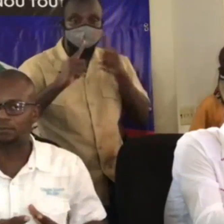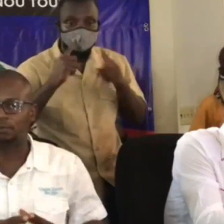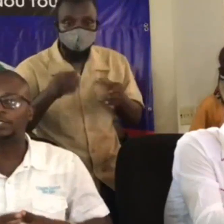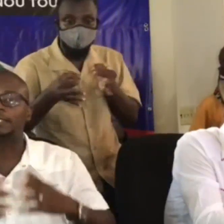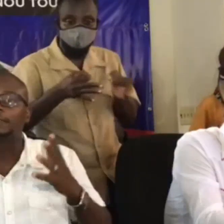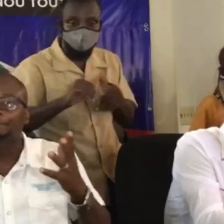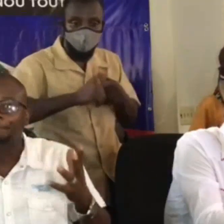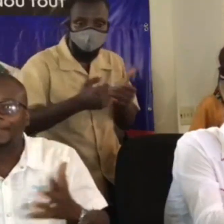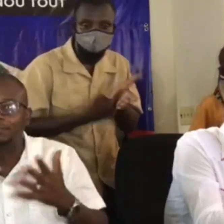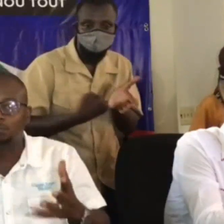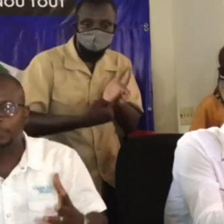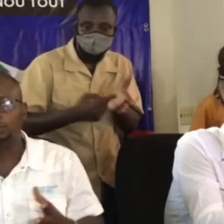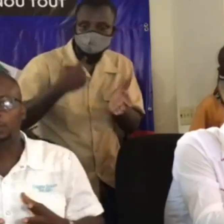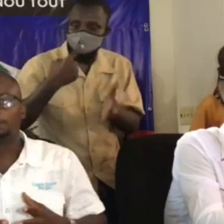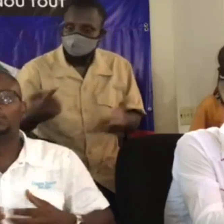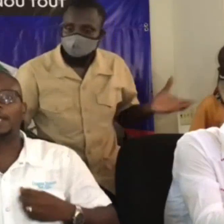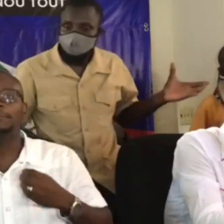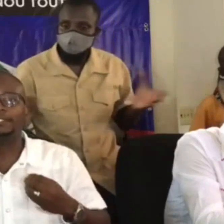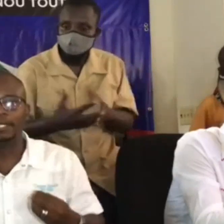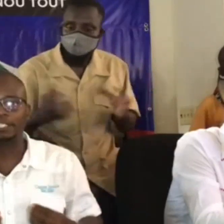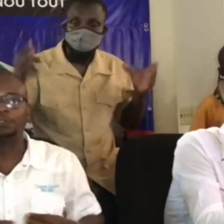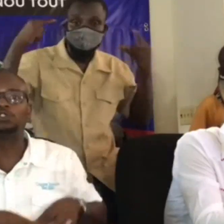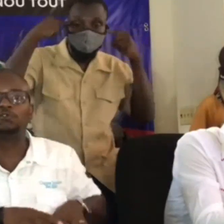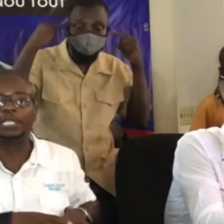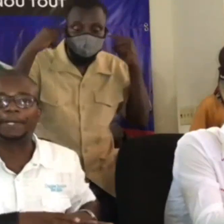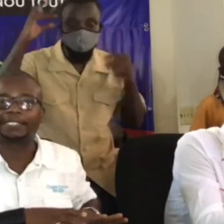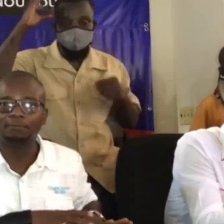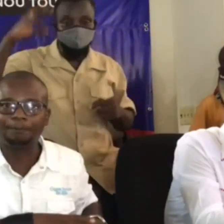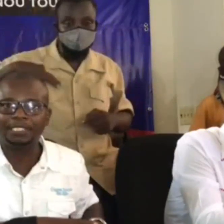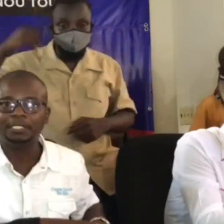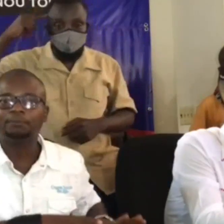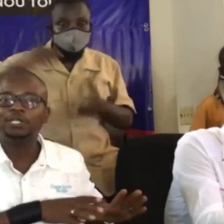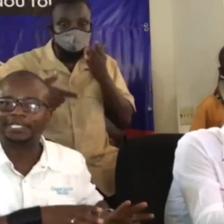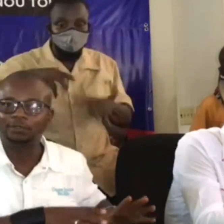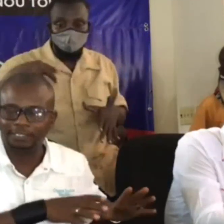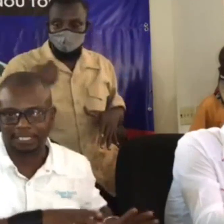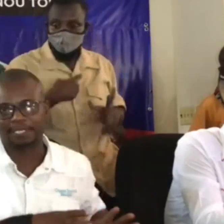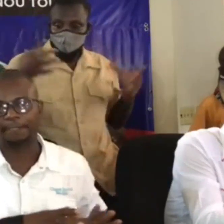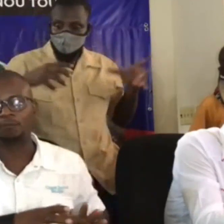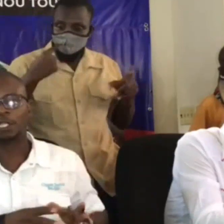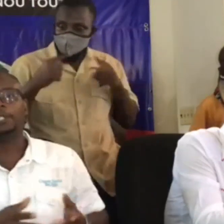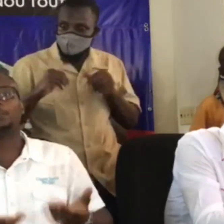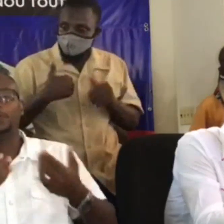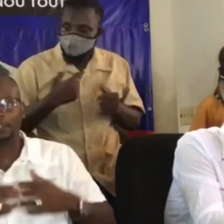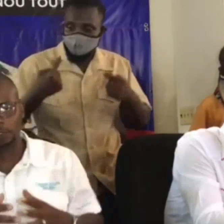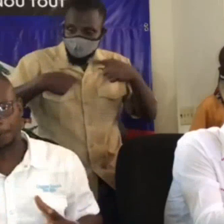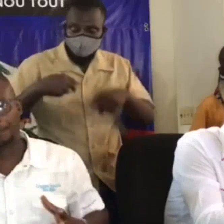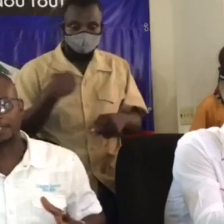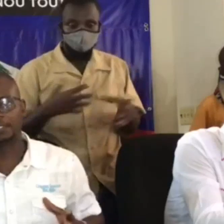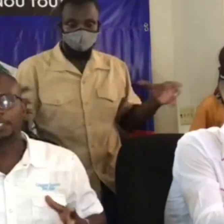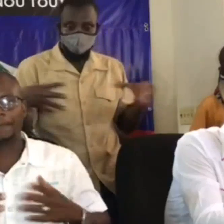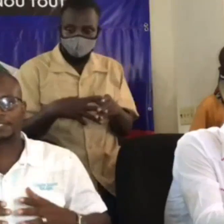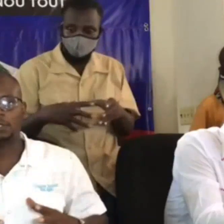avec base, nous. Pour nous soulever. Pour nous mettre dans l'esprit de Jovenel, pas qu'à quel bon pays, pour nous laguer dans l'état ça. Mais tout pour nous retourner